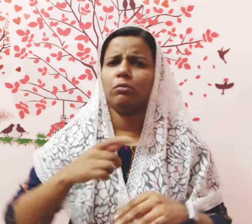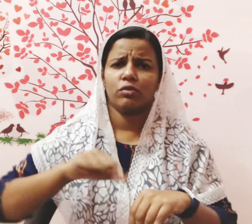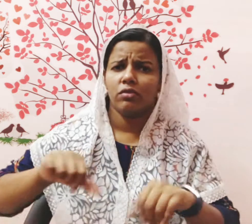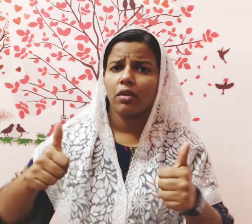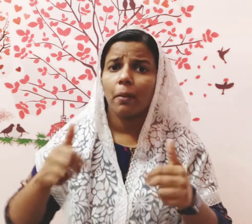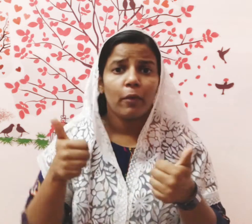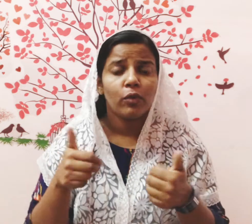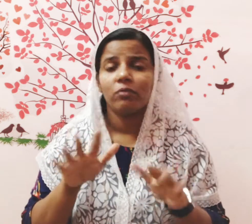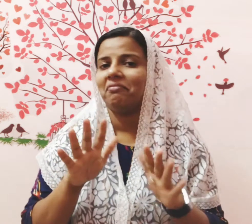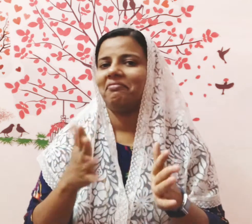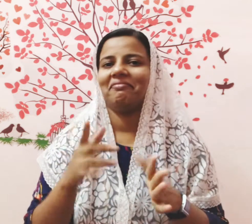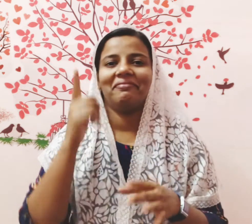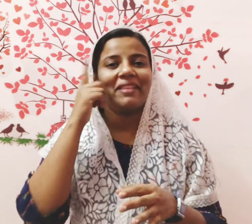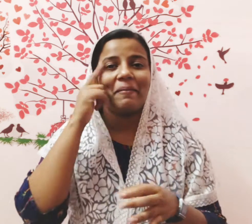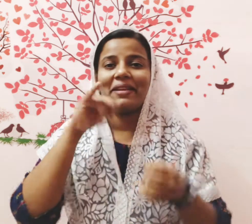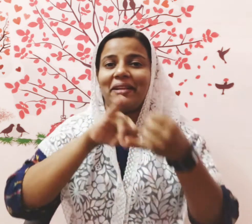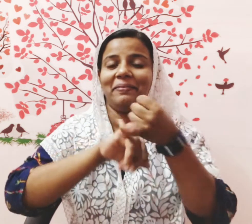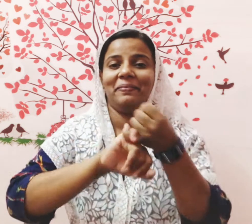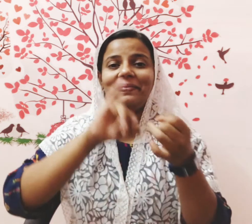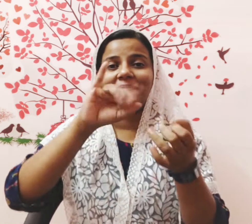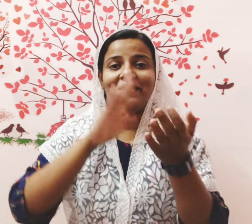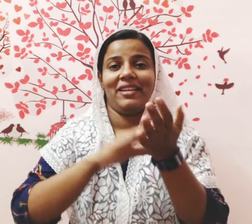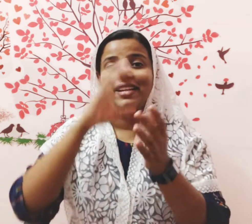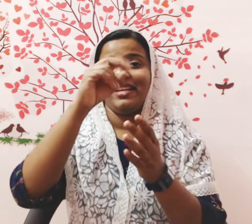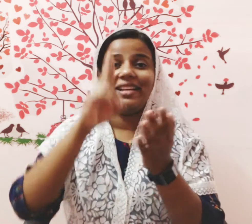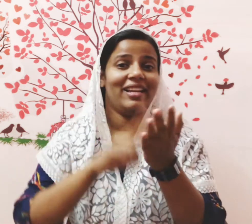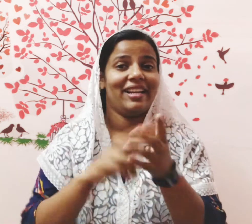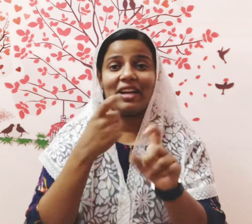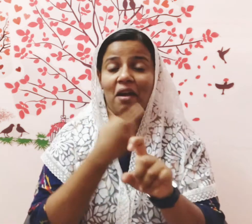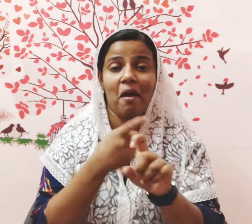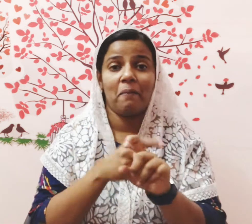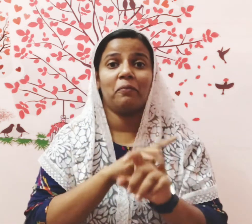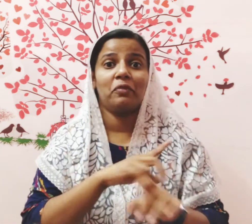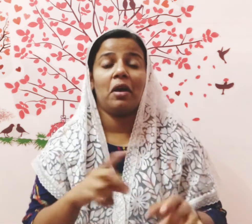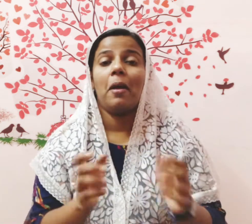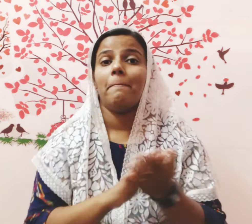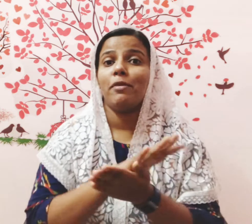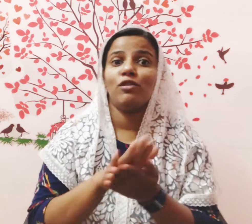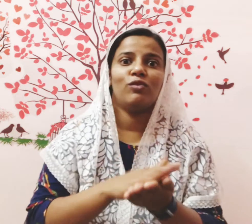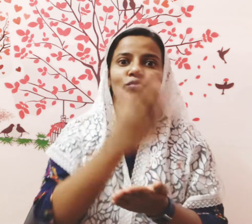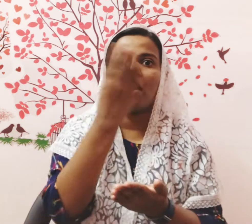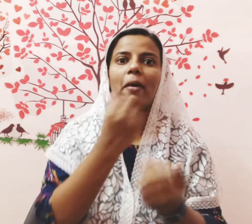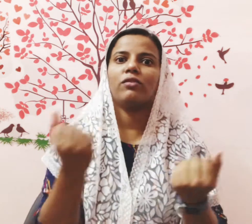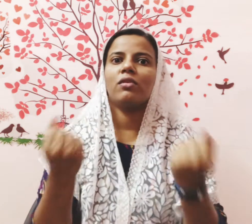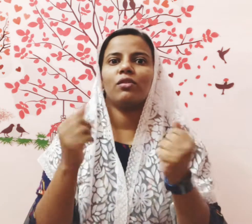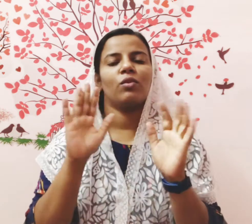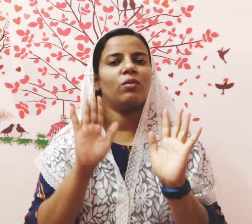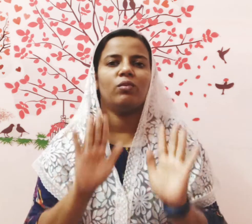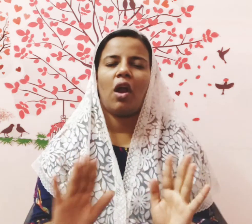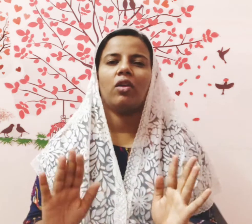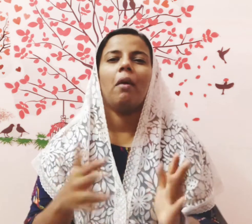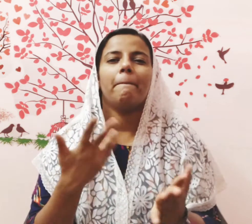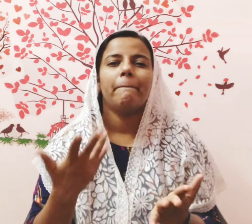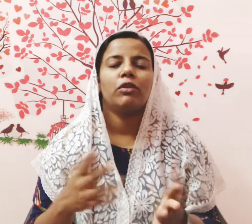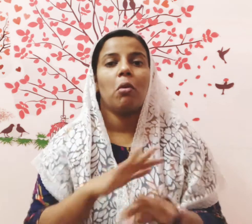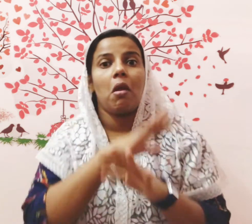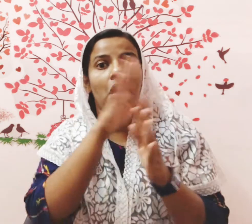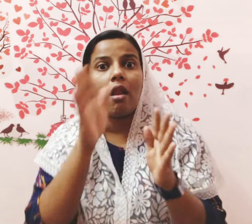നമുക്ക് ജയിക്കാൻ കഴിയത്തില്ല. ശിംശോൻ ആമേൻ, ഓരോ പ്രാവശ്യവും ശിംശോനിൽ എന്തുണ്ടായിരുന്നു? പരിശുദ്ധാത്മാവിൻ്റെ ശക്തി ഉണ്ടായിരുന്നു. ഈ ശക്തി ശിംശോനെ